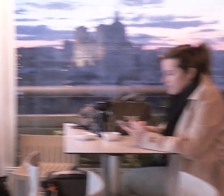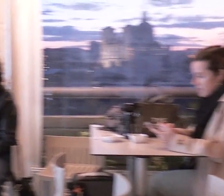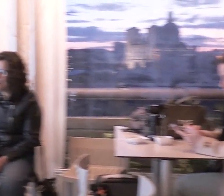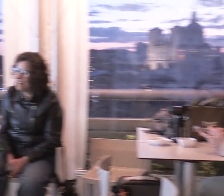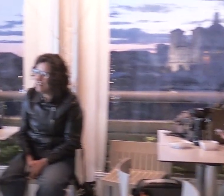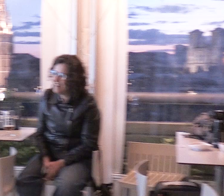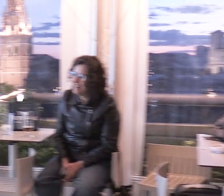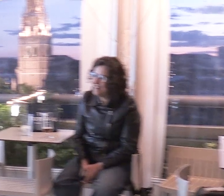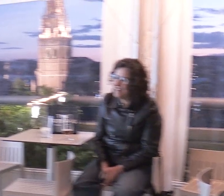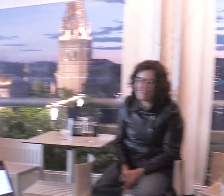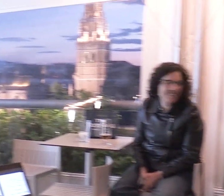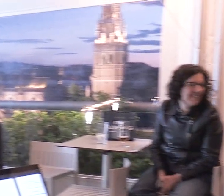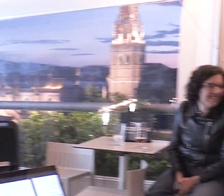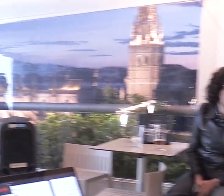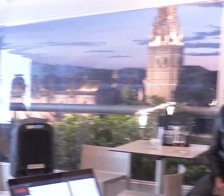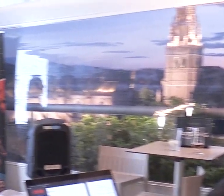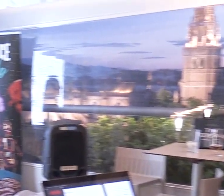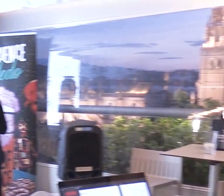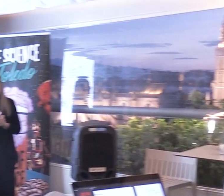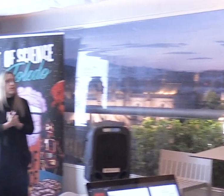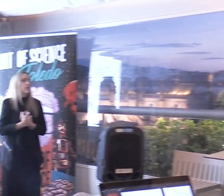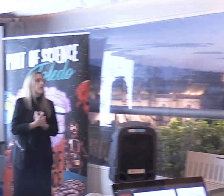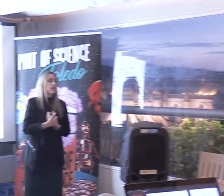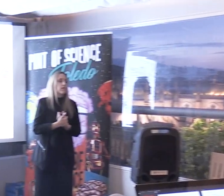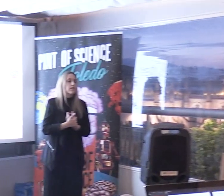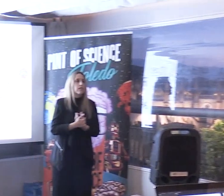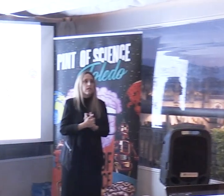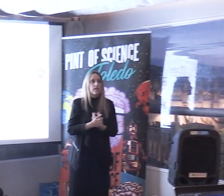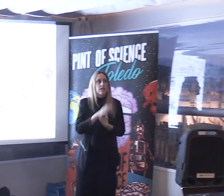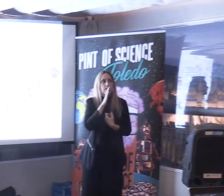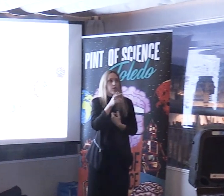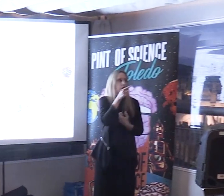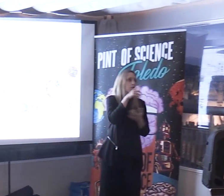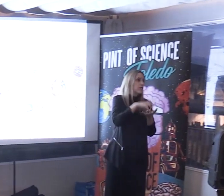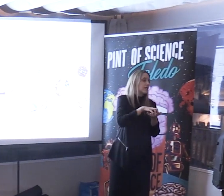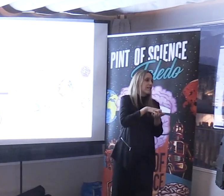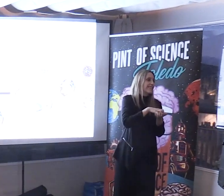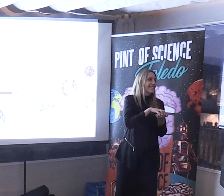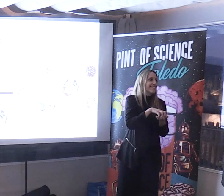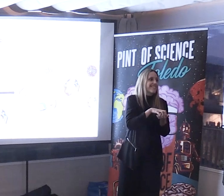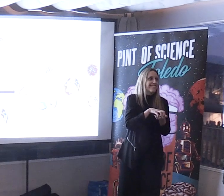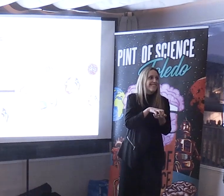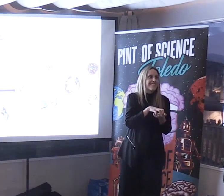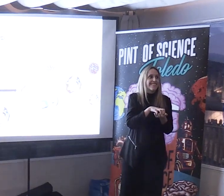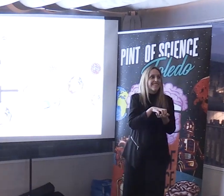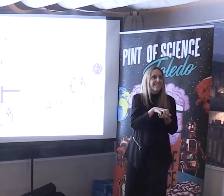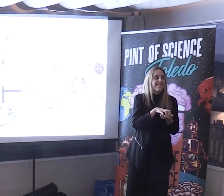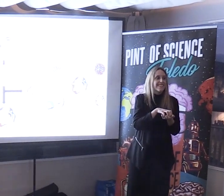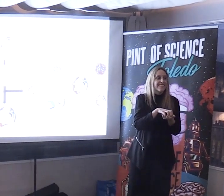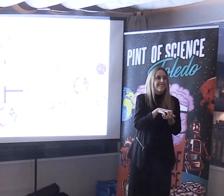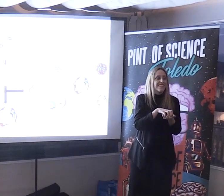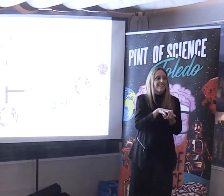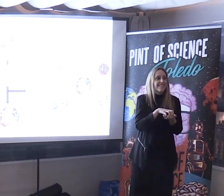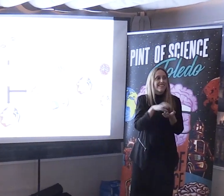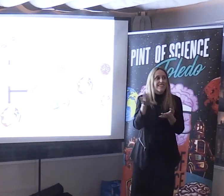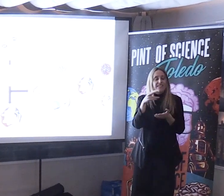fisiología de animales. Uh-huh. Vale. Porque estás dudando de lo que... No. Es